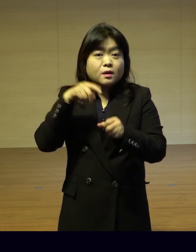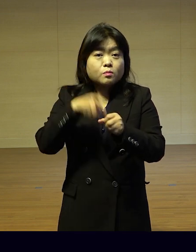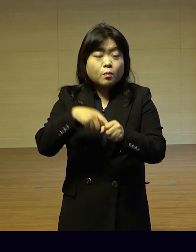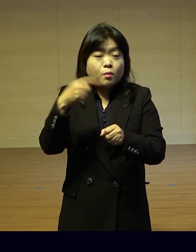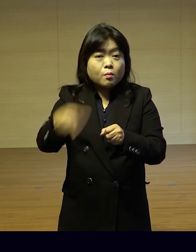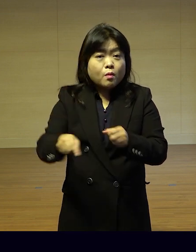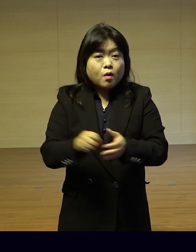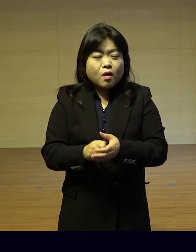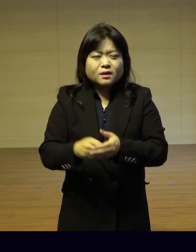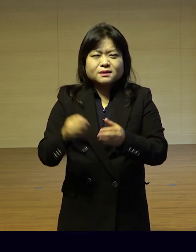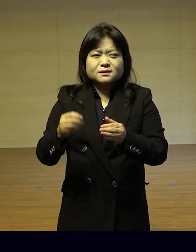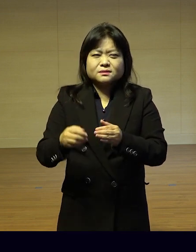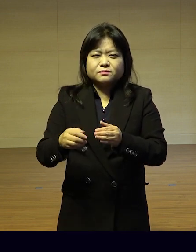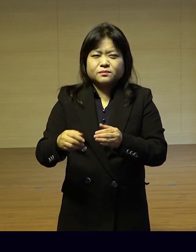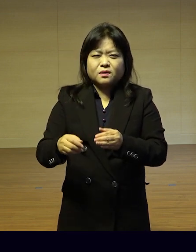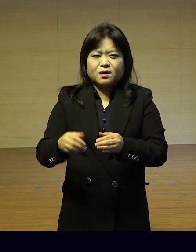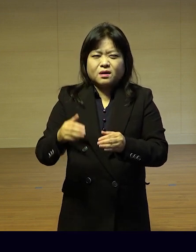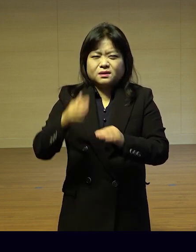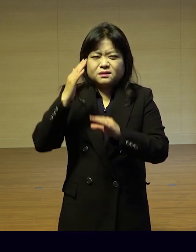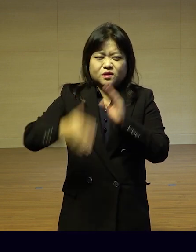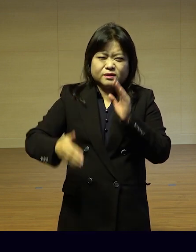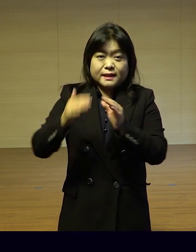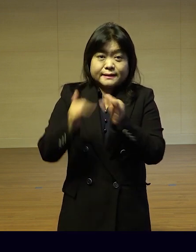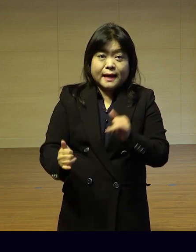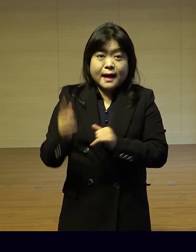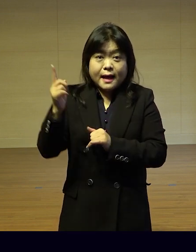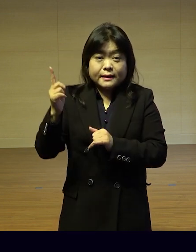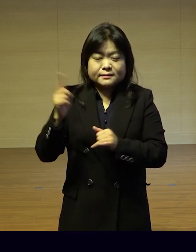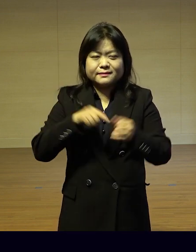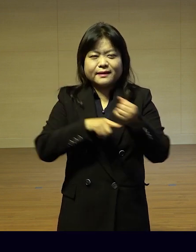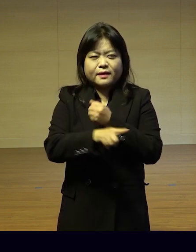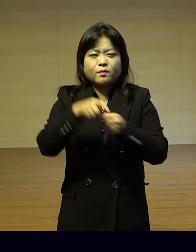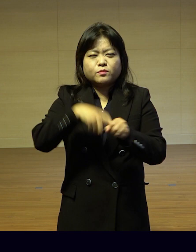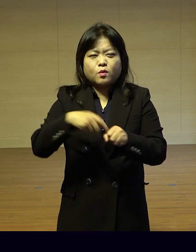뭐냐면 절대자를 개념적으로